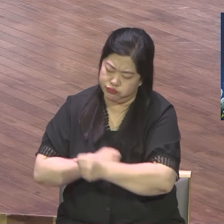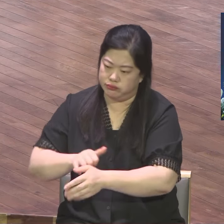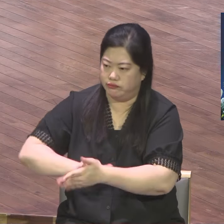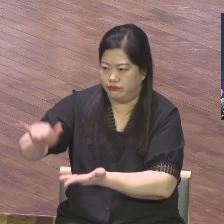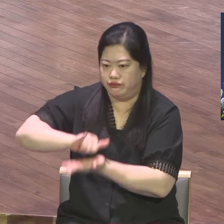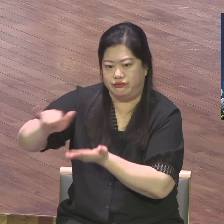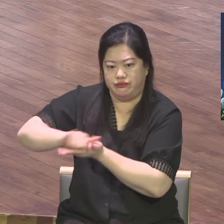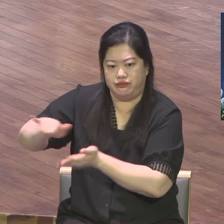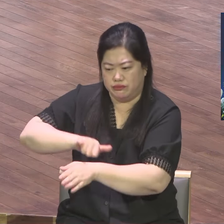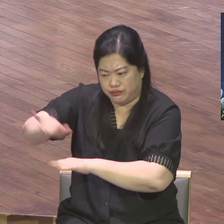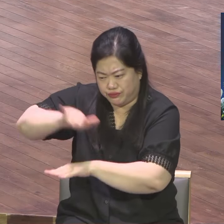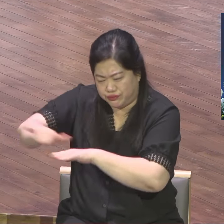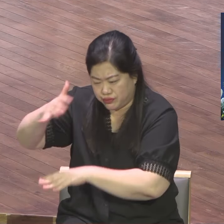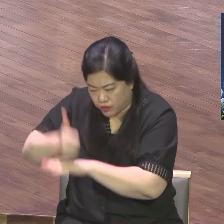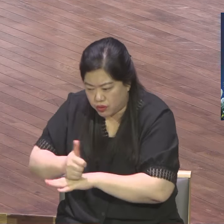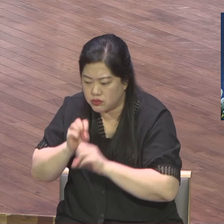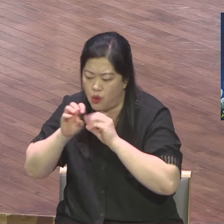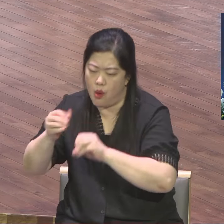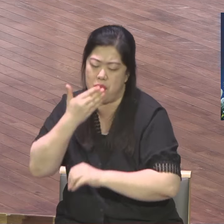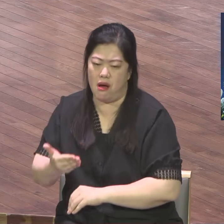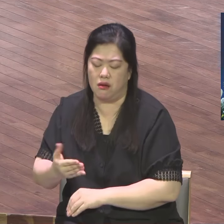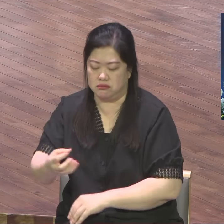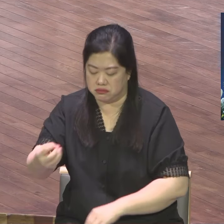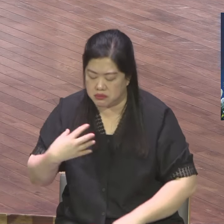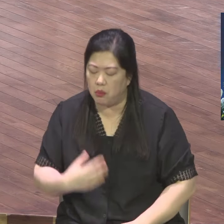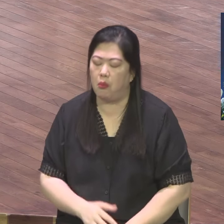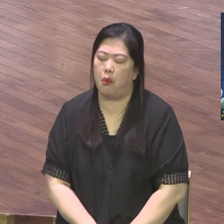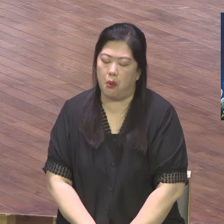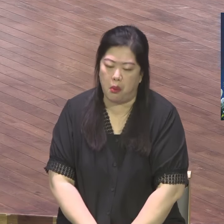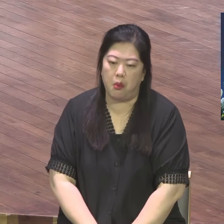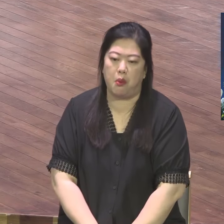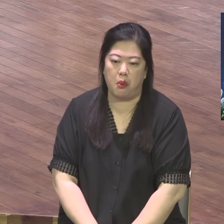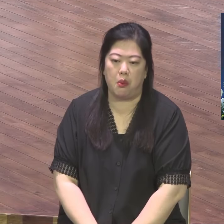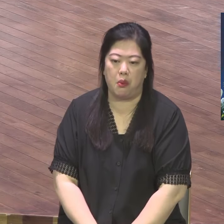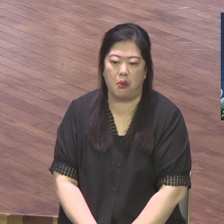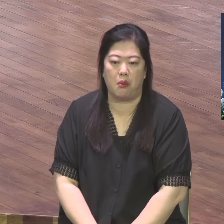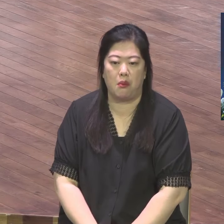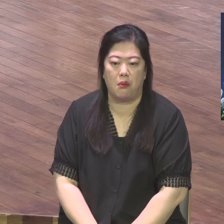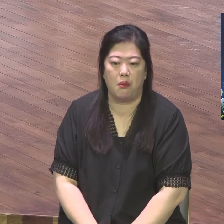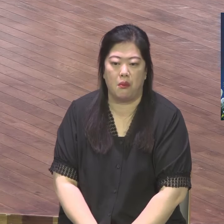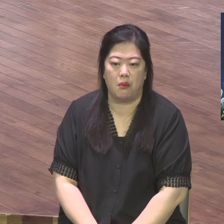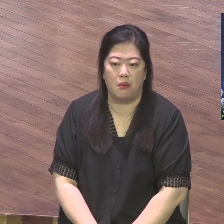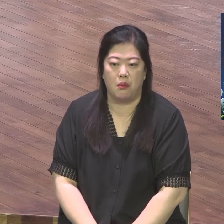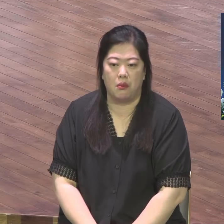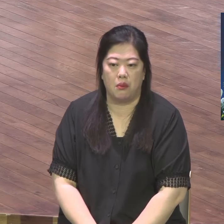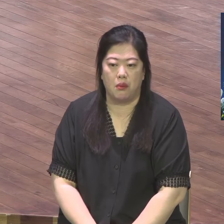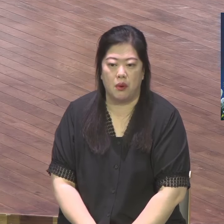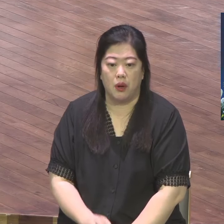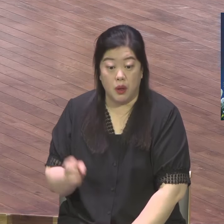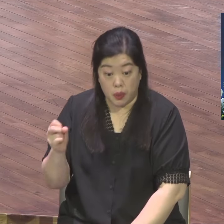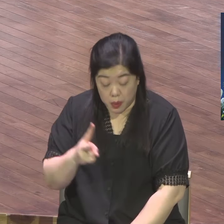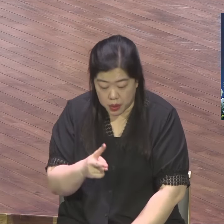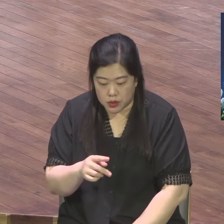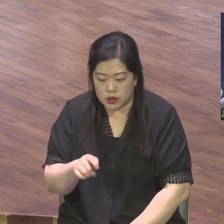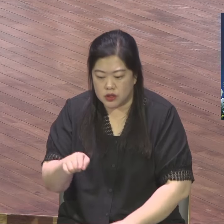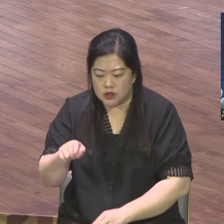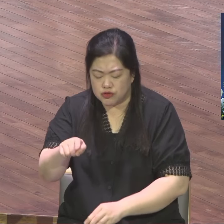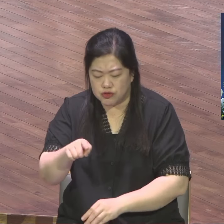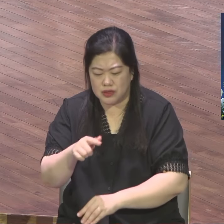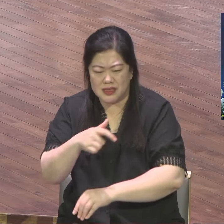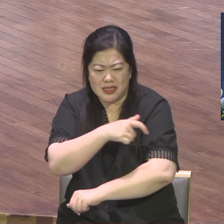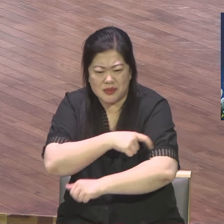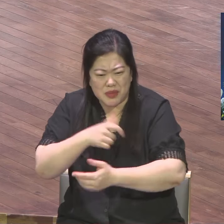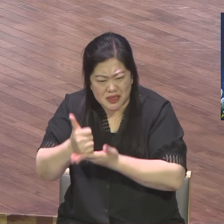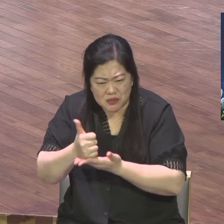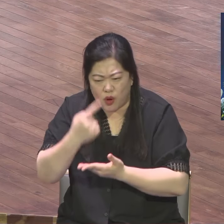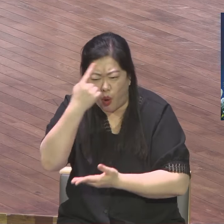되겠습니다. 아무것도 없는데 딱 하나였어요. 신앙생활 좀 마음껏 하고 싶다. 이 직장에서는